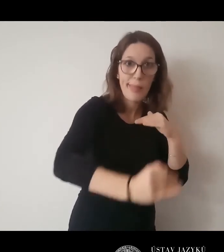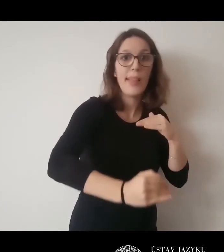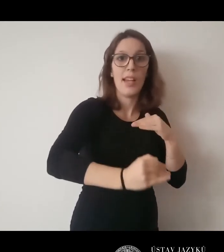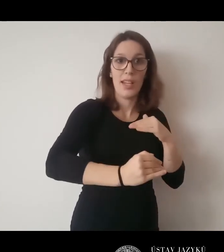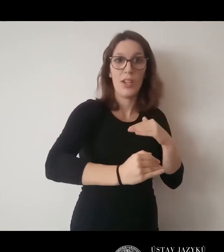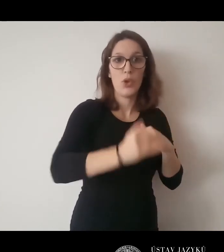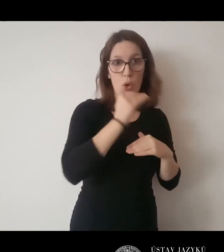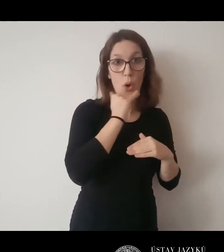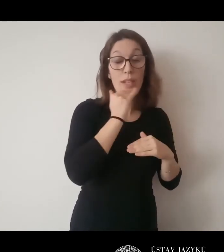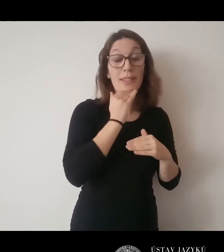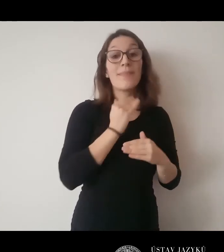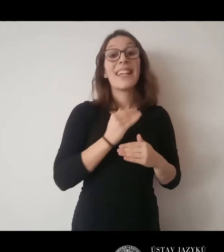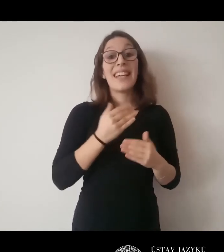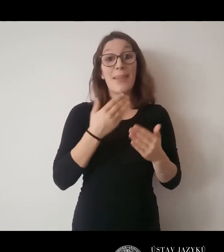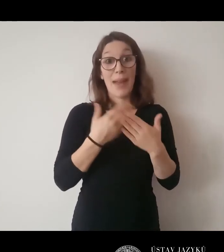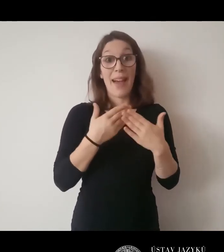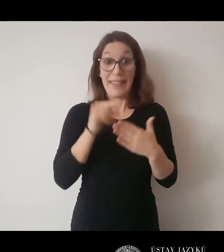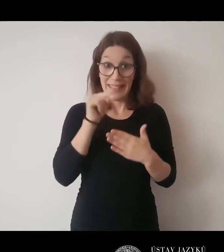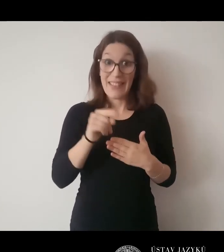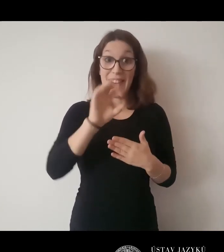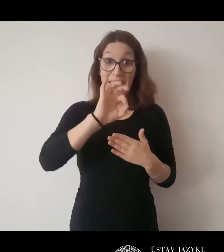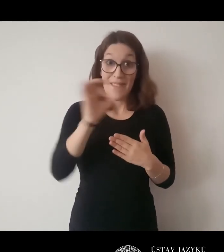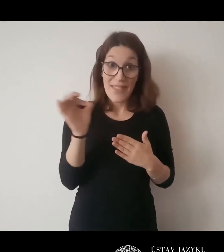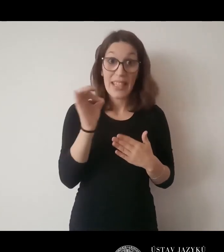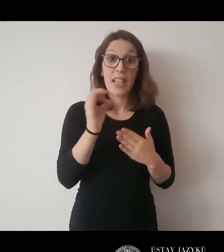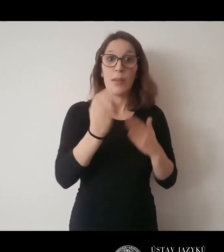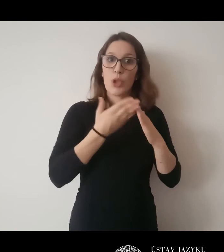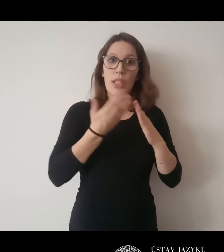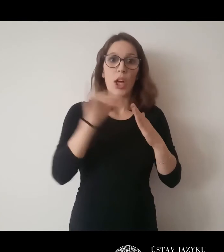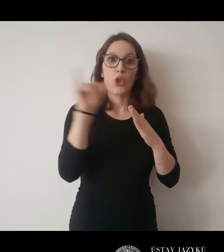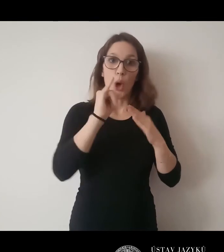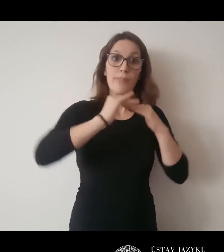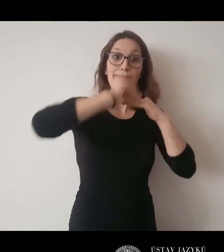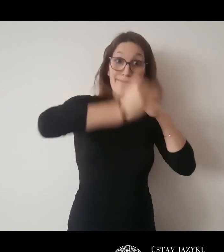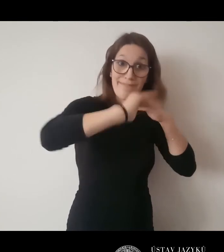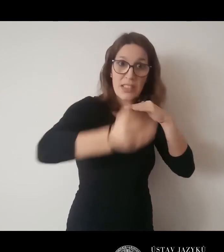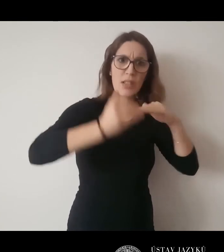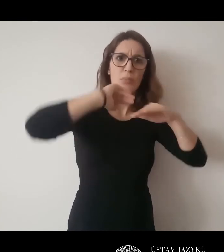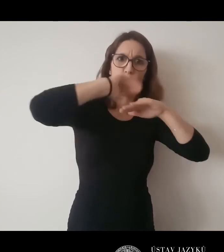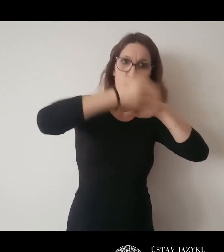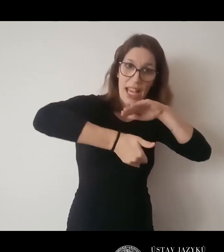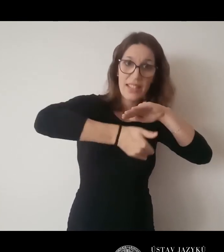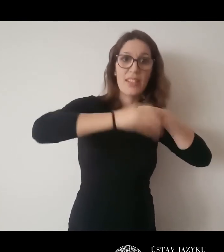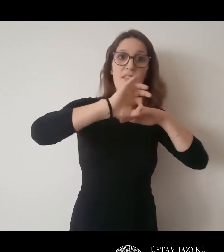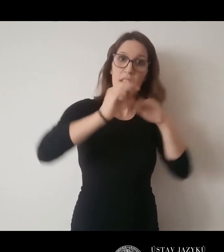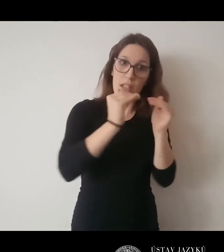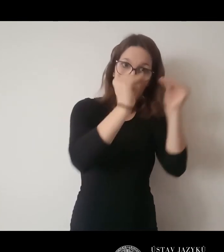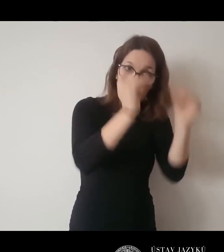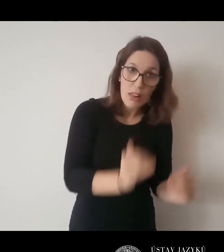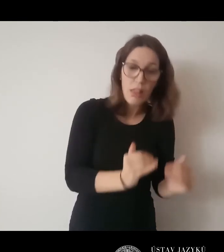důležité, protože my prostřednictvím něho buď potlačujeme přílišnou aktivitu